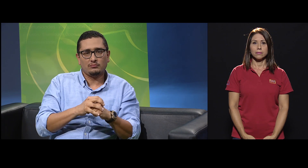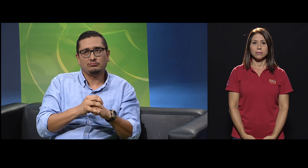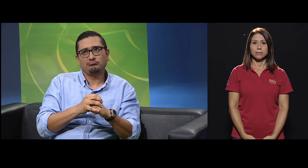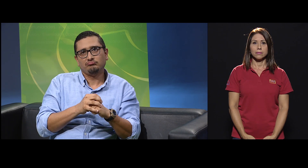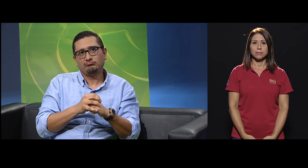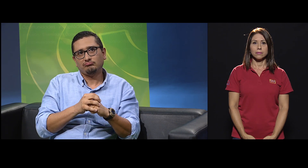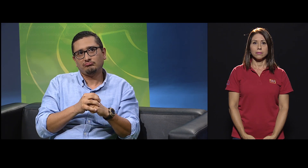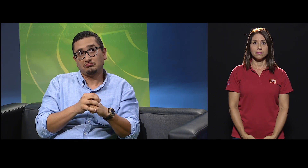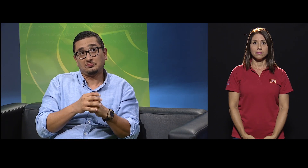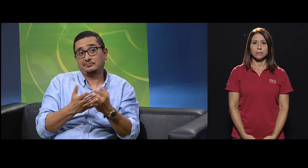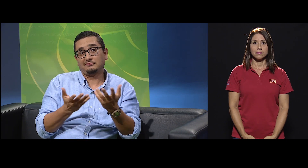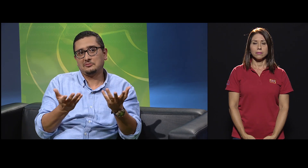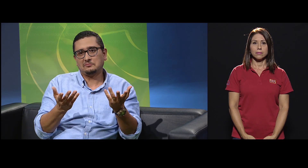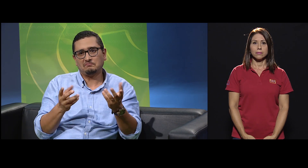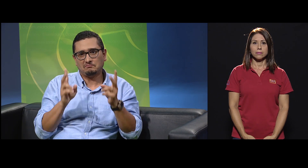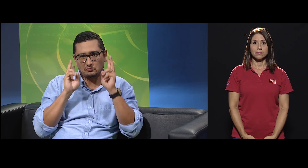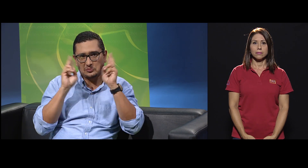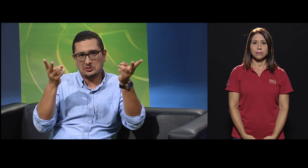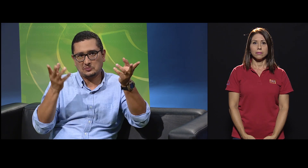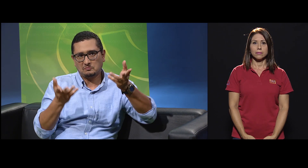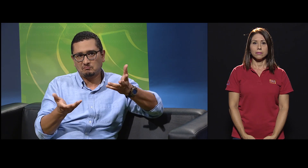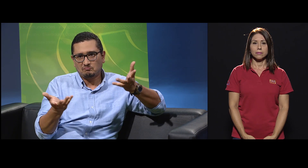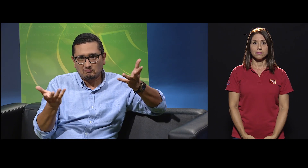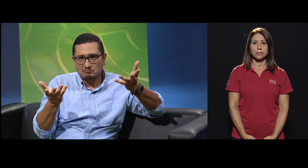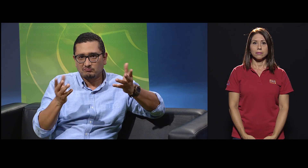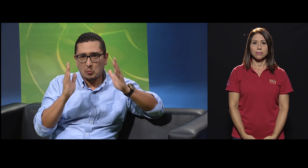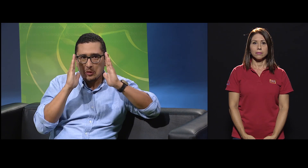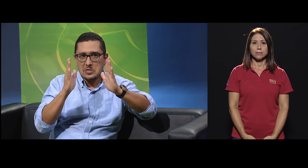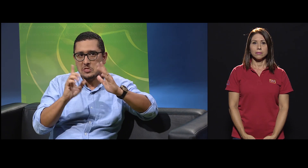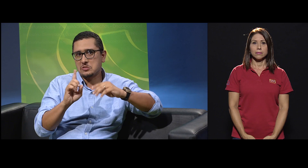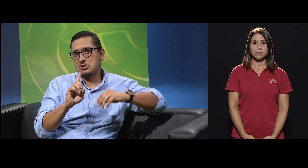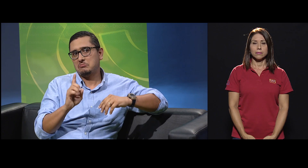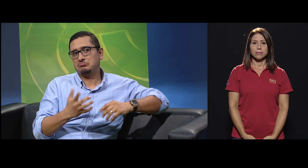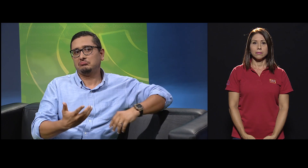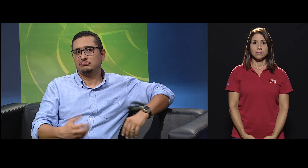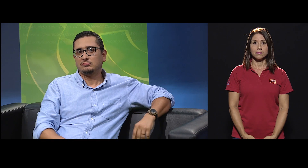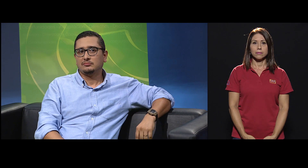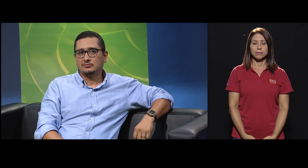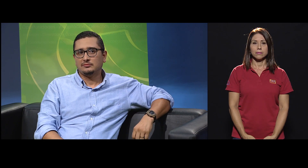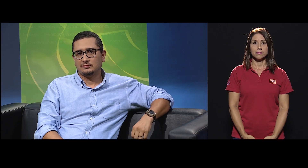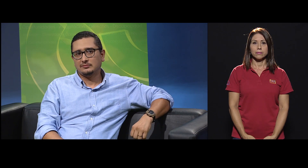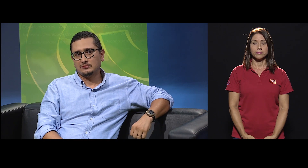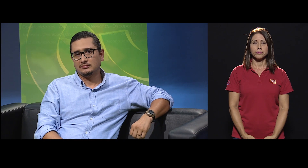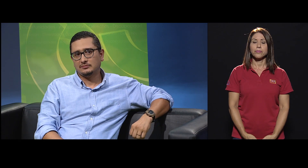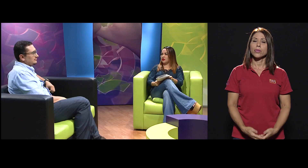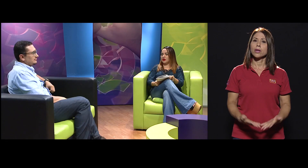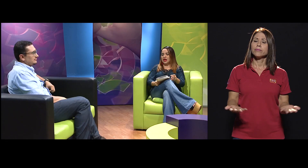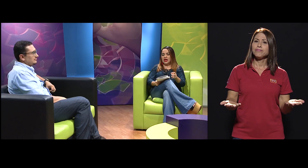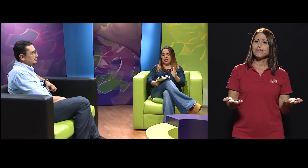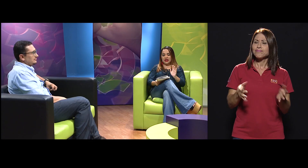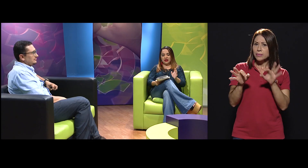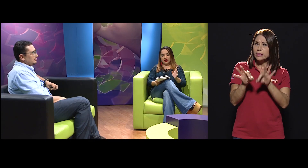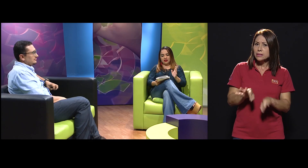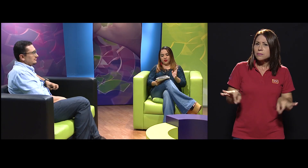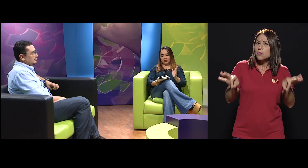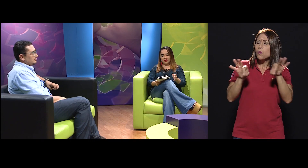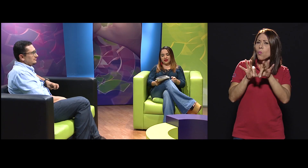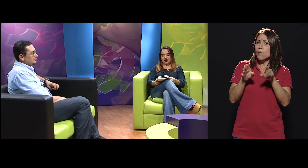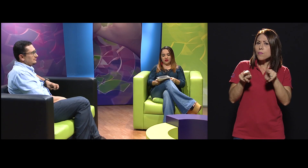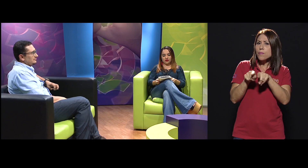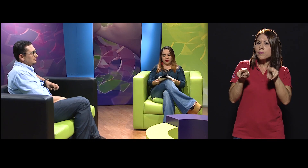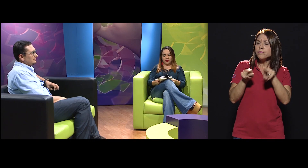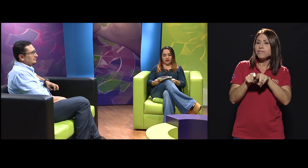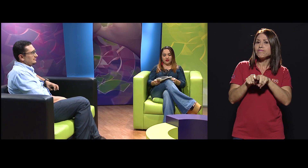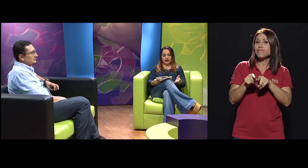información y que también tengamos el derecho de proponer. Pero bueno, no nos han escuchado, no nos han puesto atención. Y es